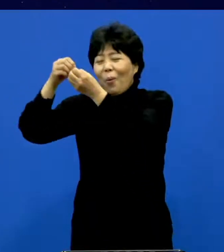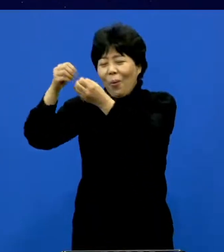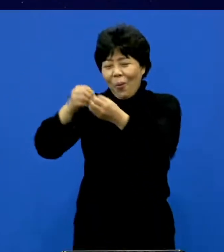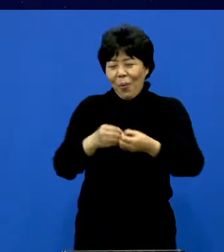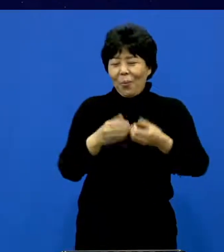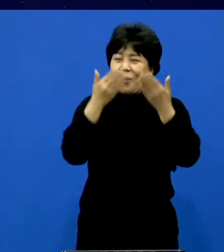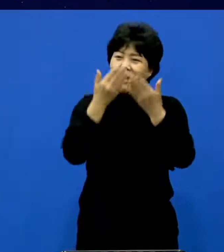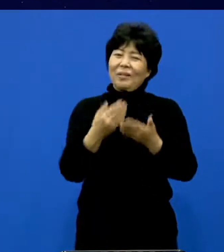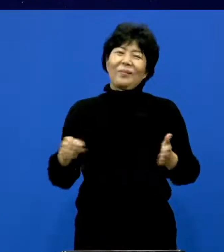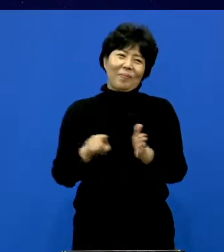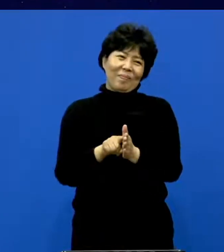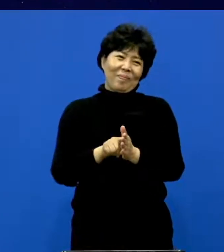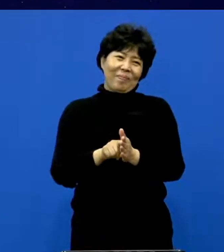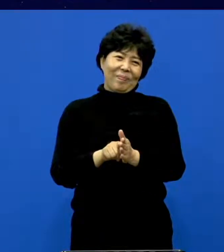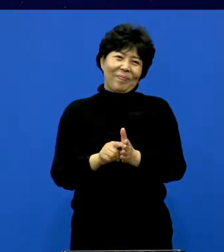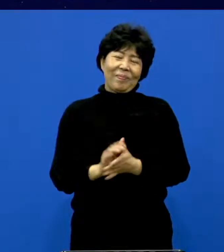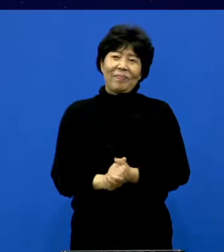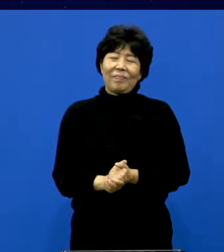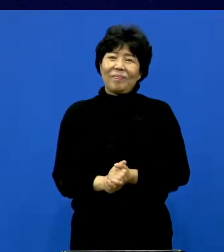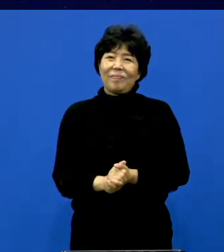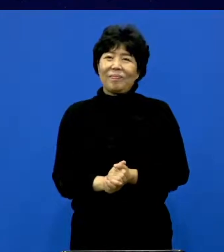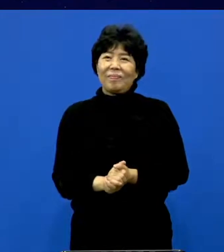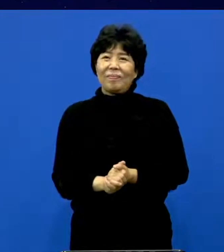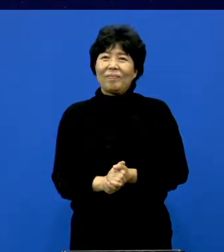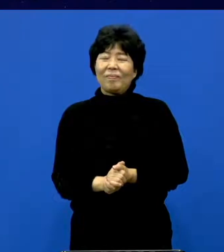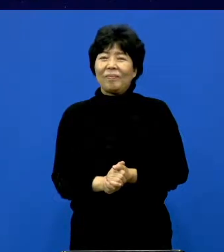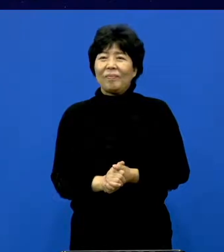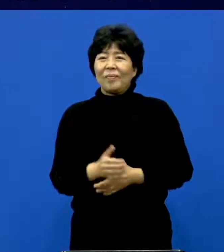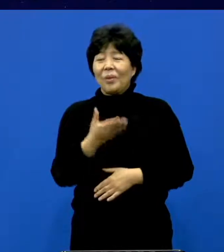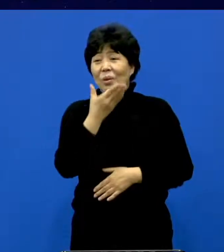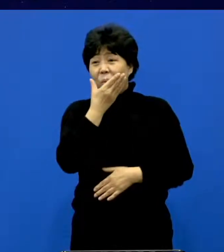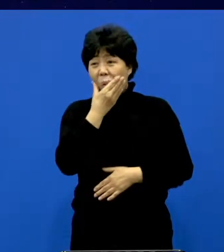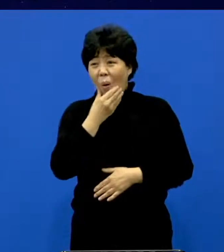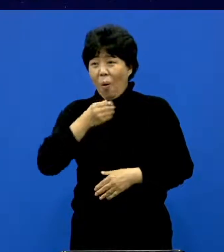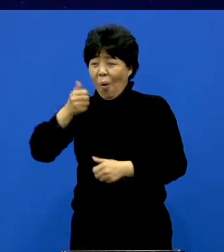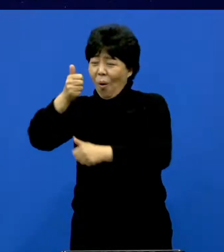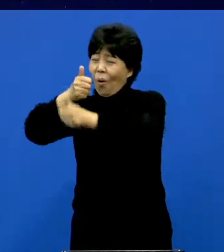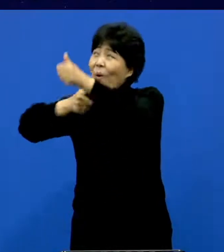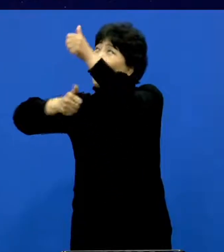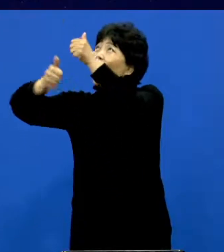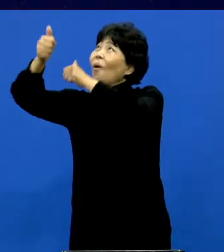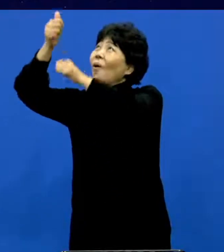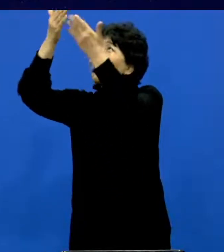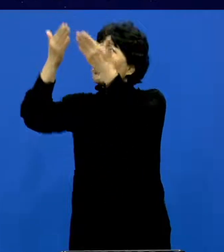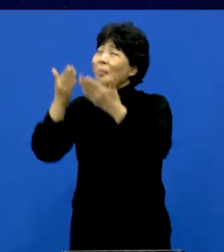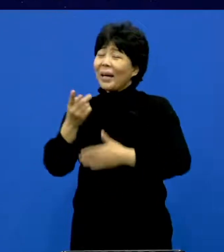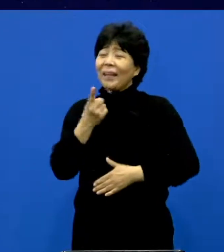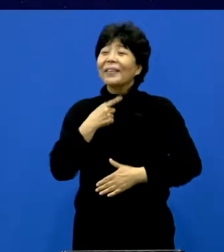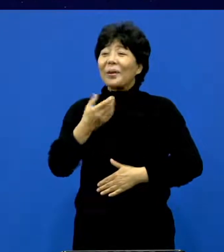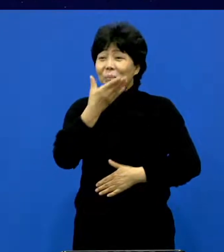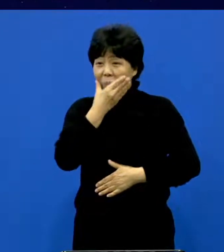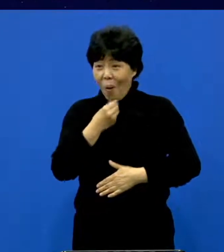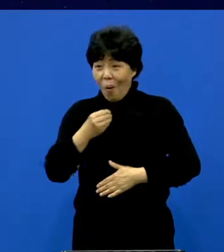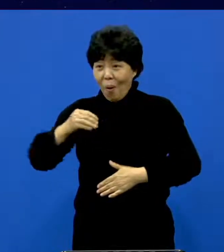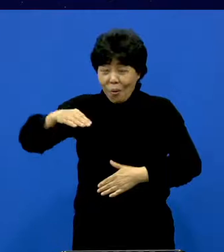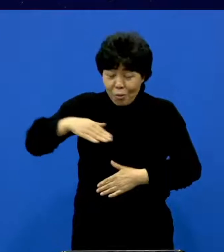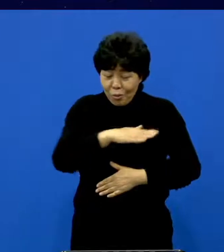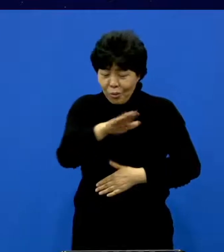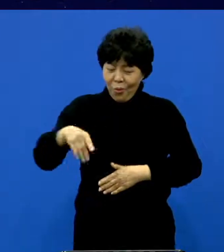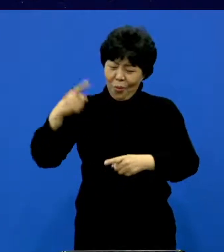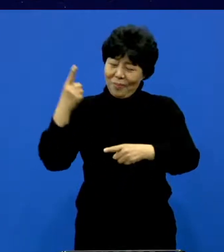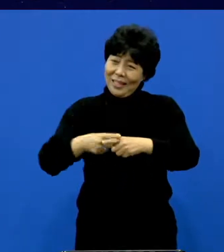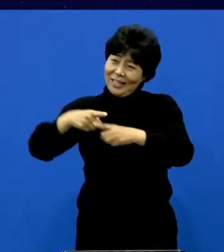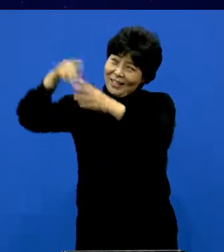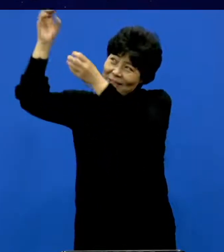복을 이어받는다는 말은 뭘까요? 이어받는다는 거죠. 조상들이 받았던, 믿음의 조상들이 받았던 복을